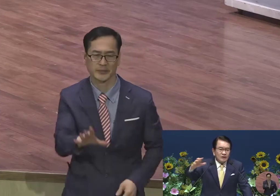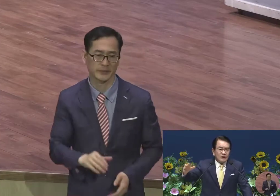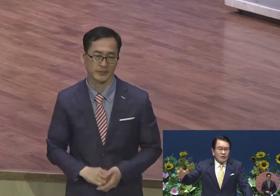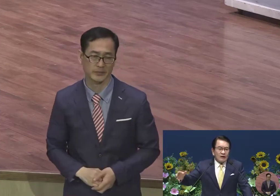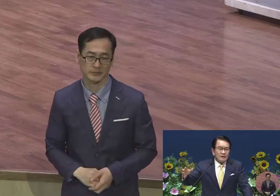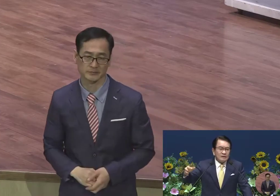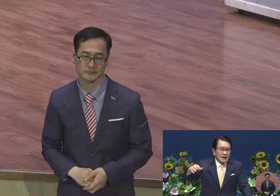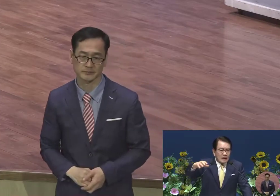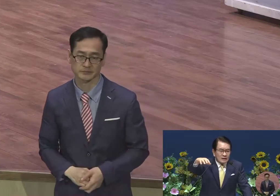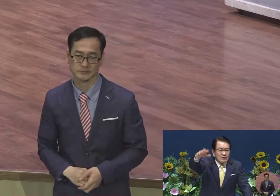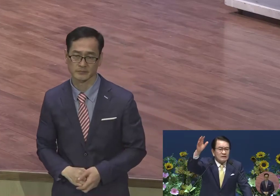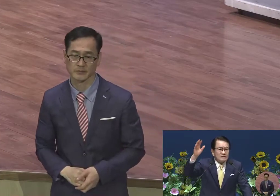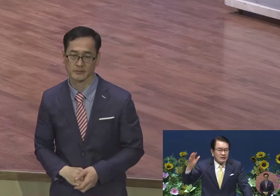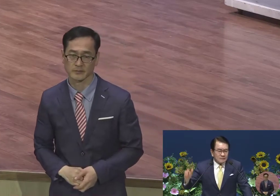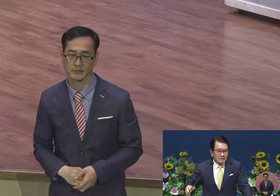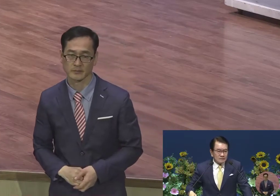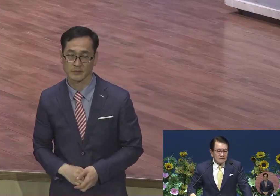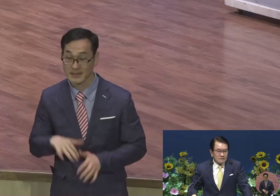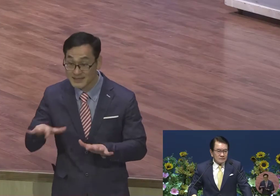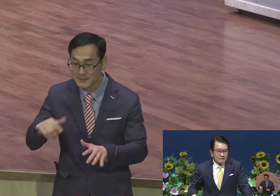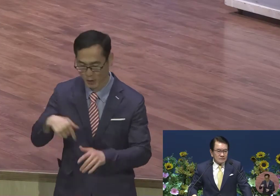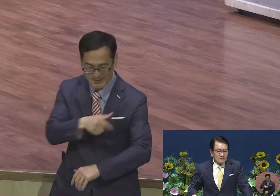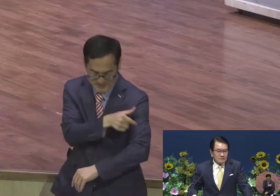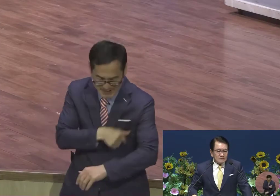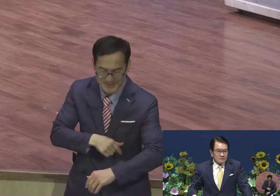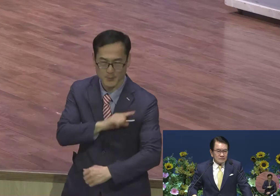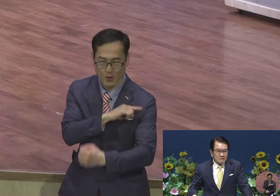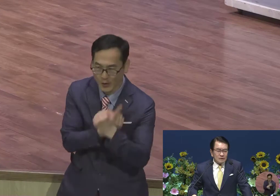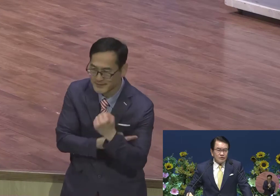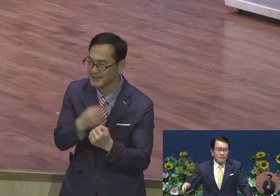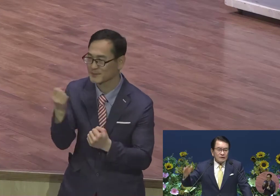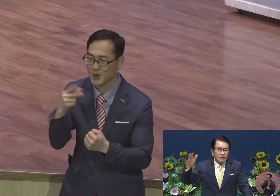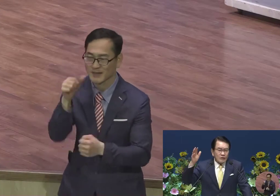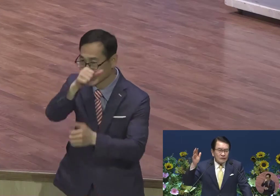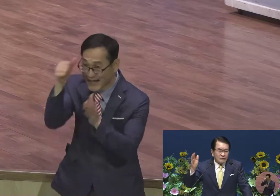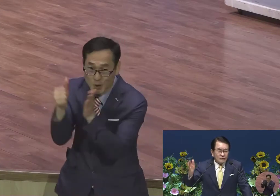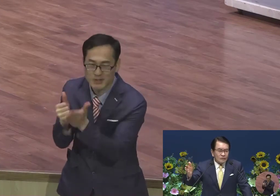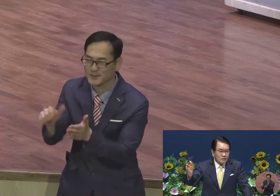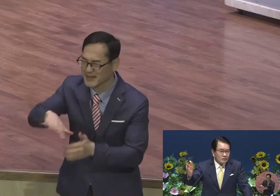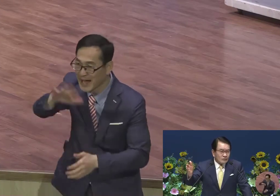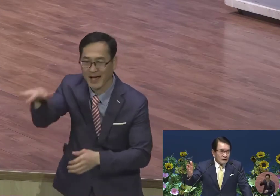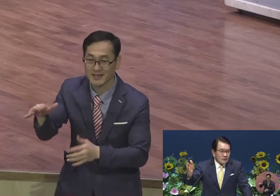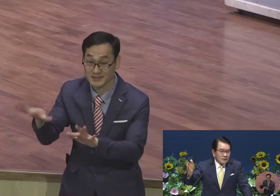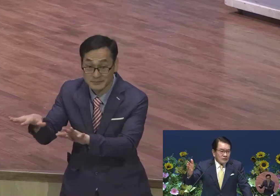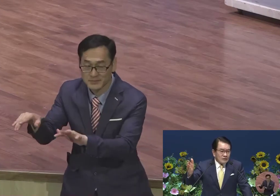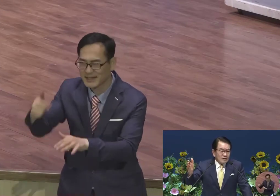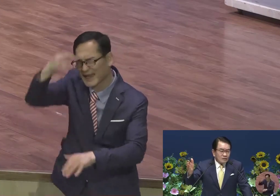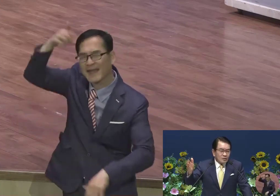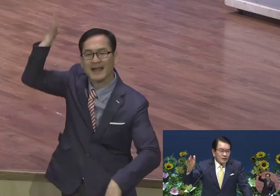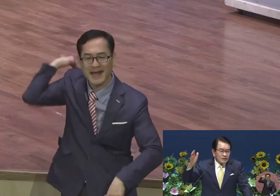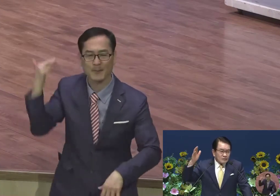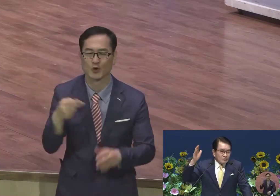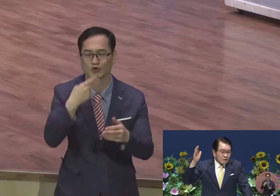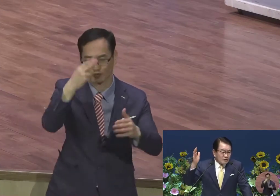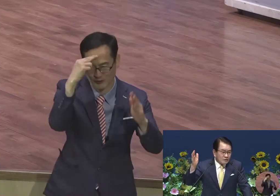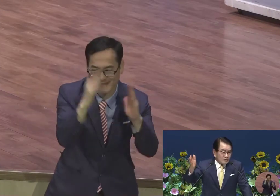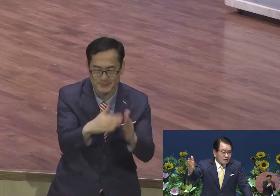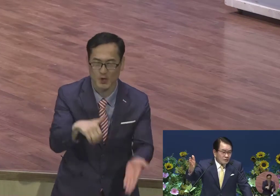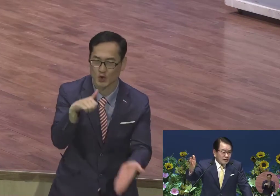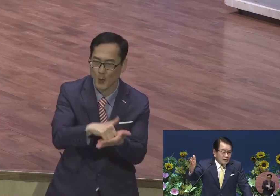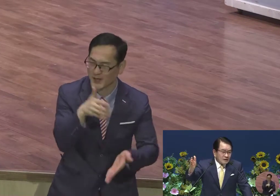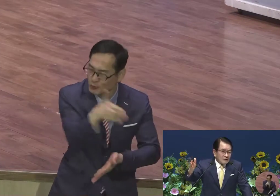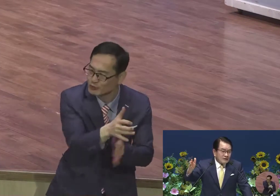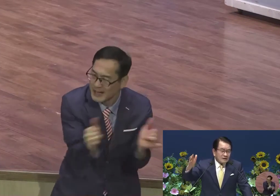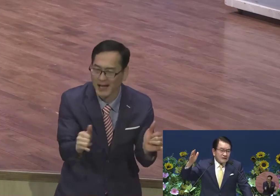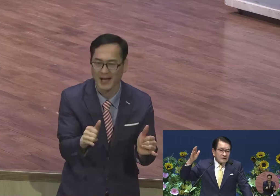은신한 분들 과거에 다 그랬던 사람들 여기 이름사람 황제도 있고요 여기 도박의 전문가도